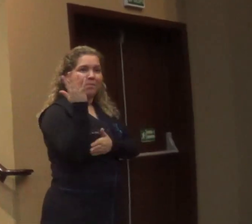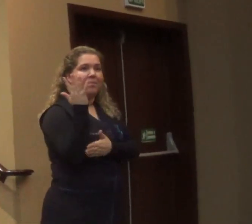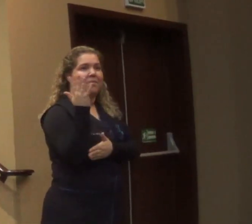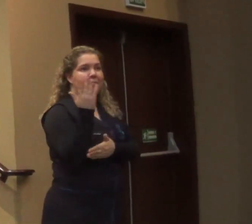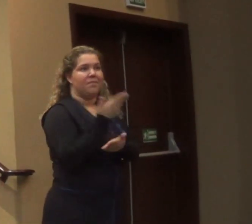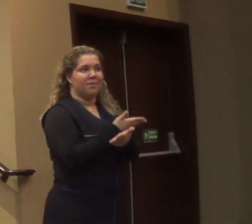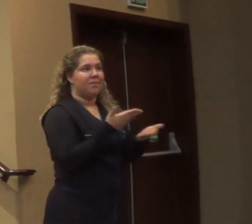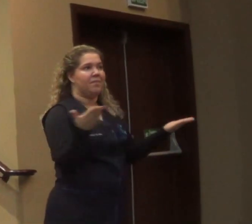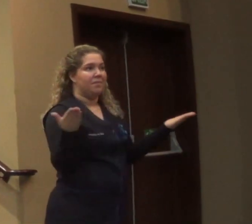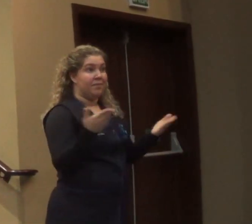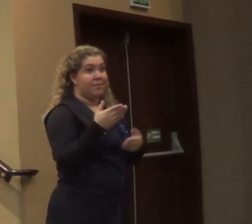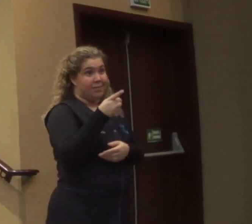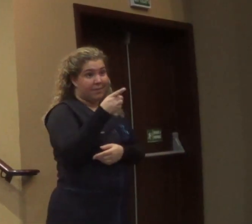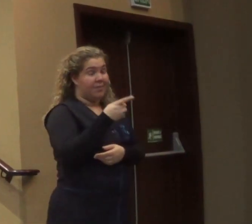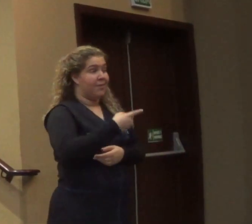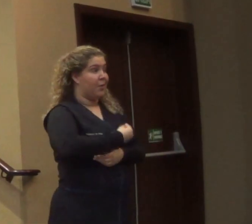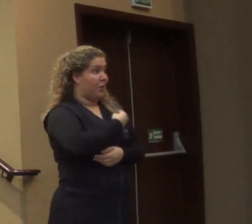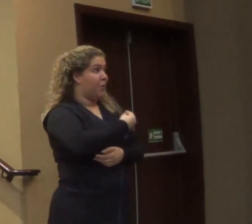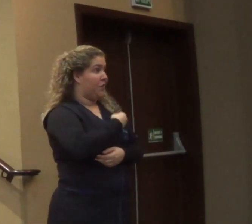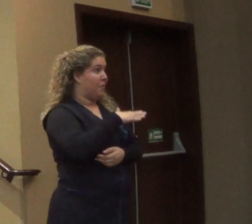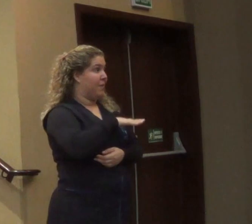Parabéns, vão viver mais.